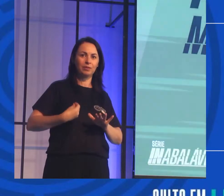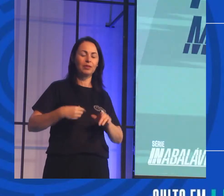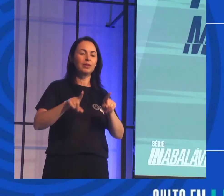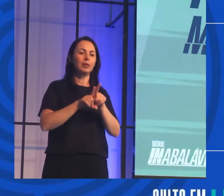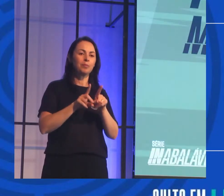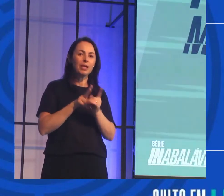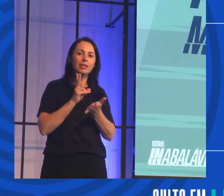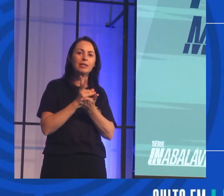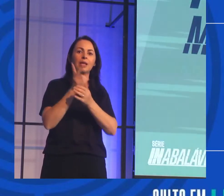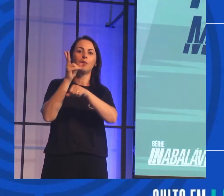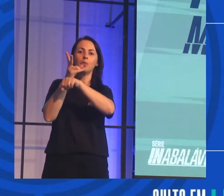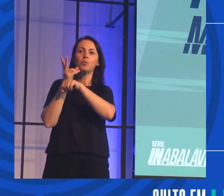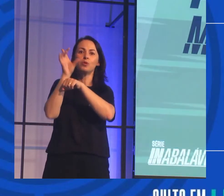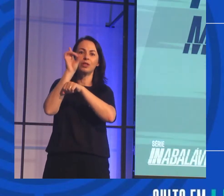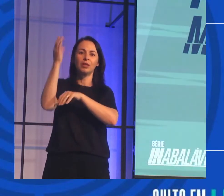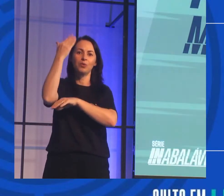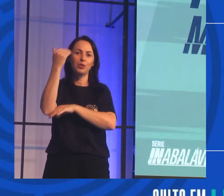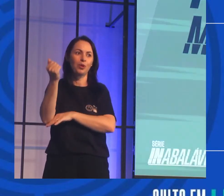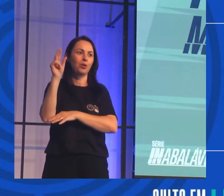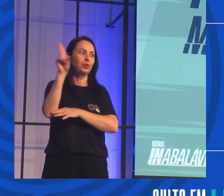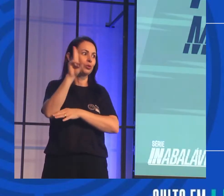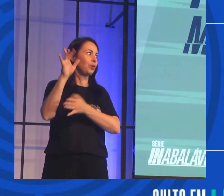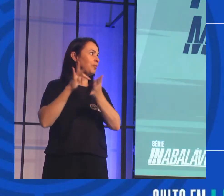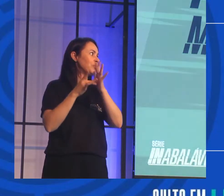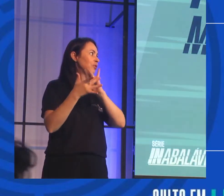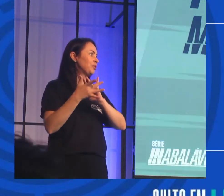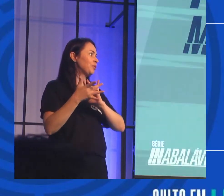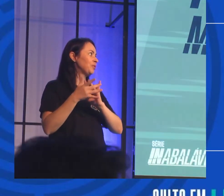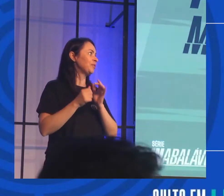buscando, honrando a Ele em nome de Jesus. Oi? Oi.